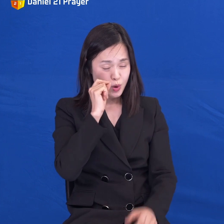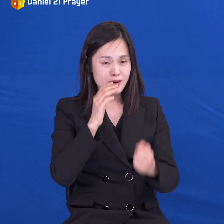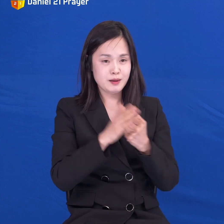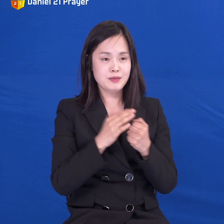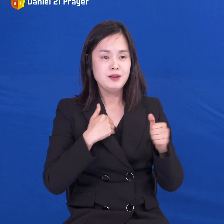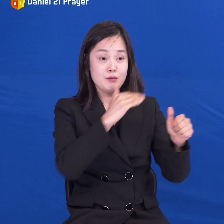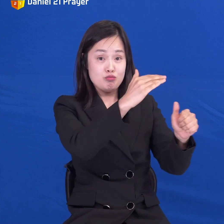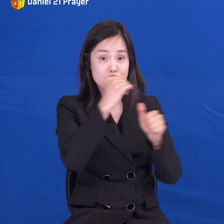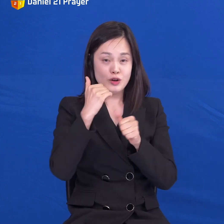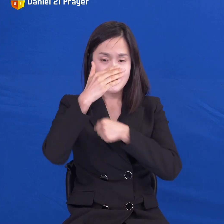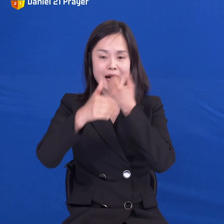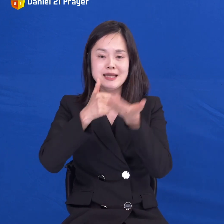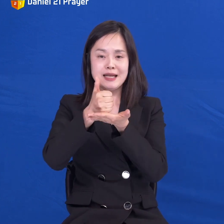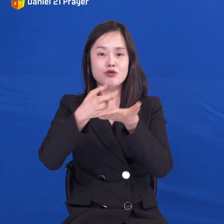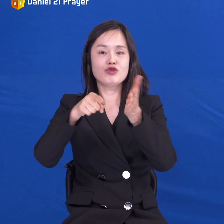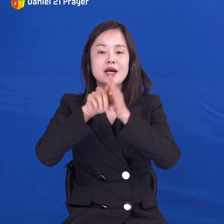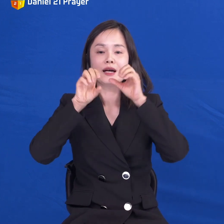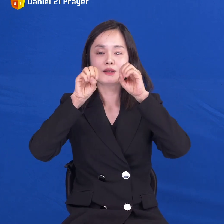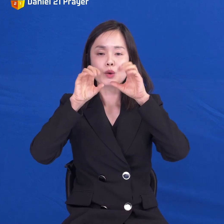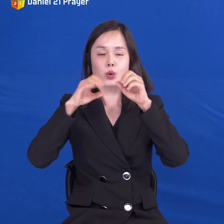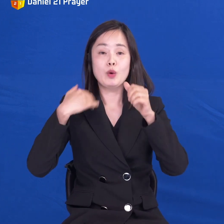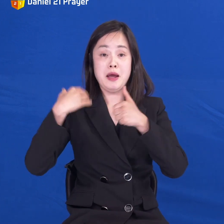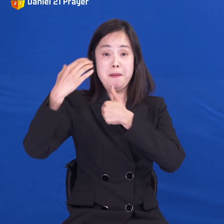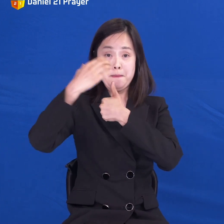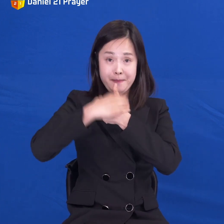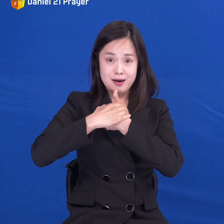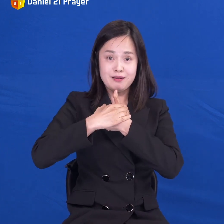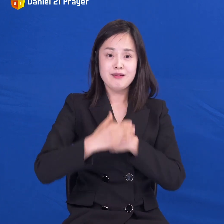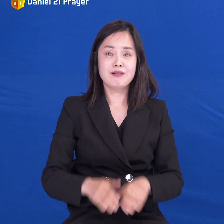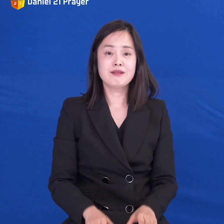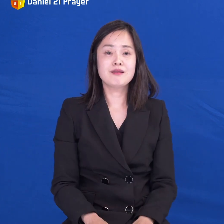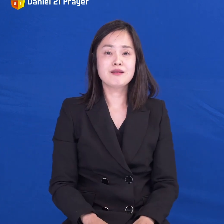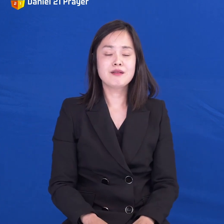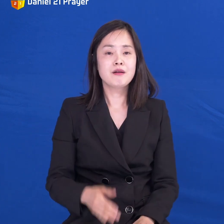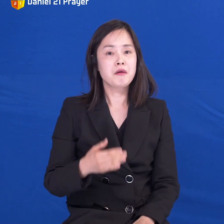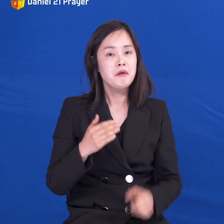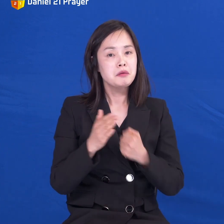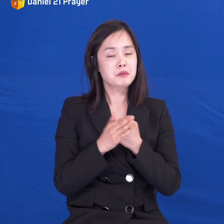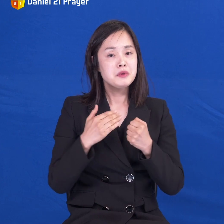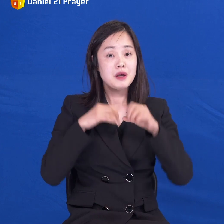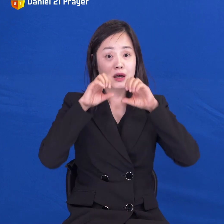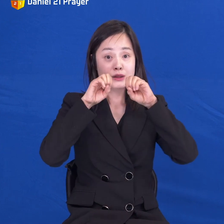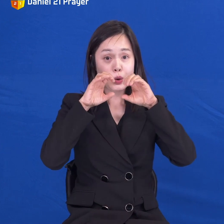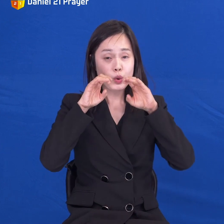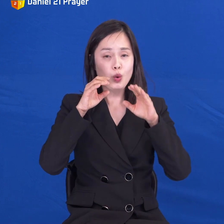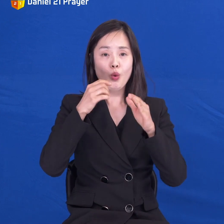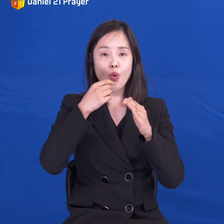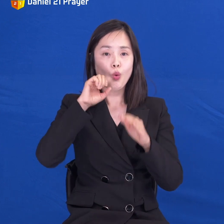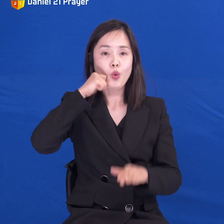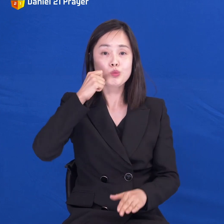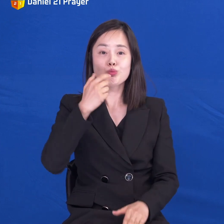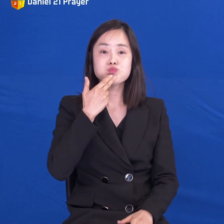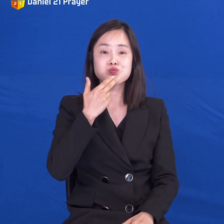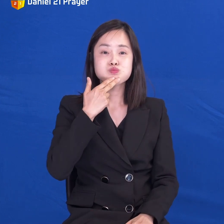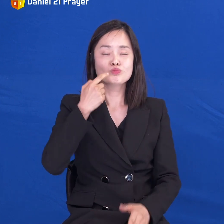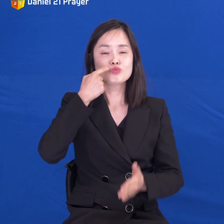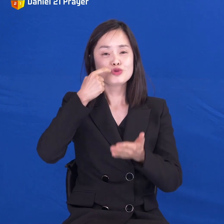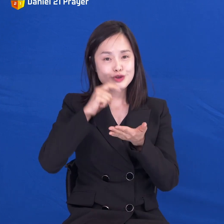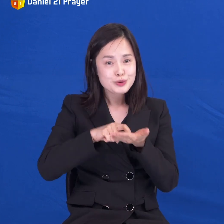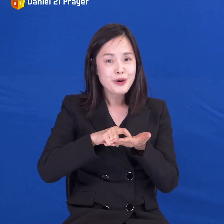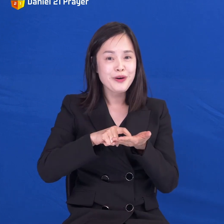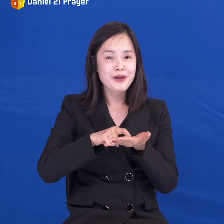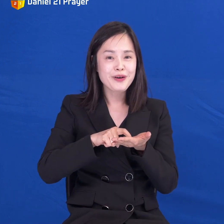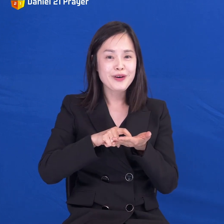하시겠다는 것입니다. 그래서 저는 선교가 제일 쉬웠어요. 목회보다 쉽고 지금 간증하는